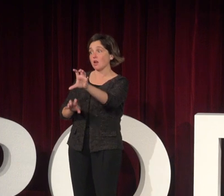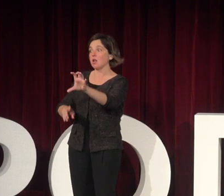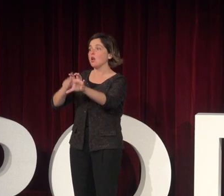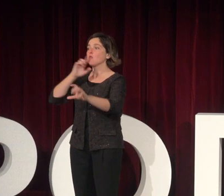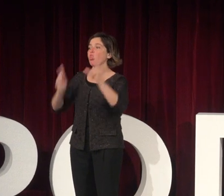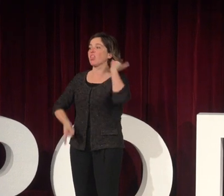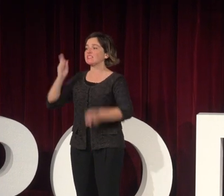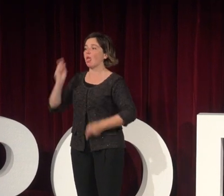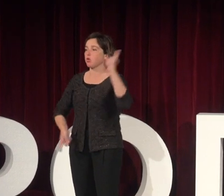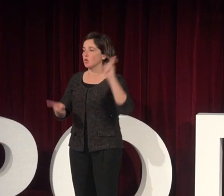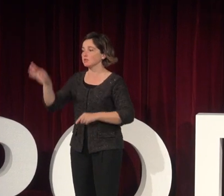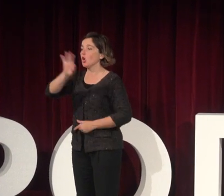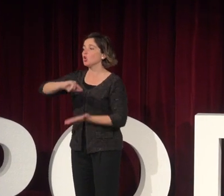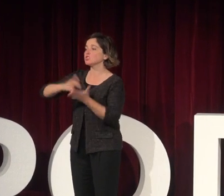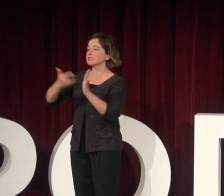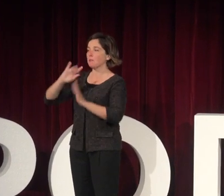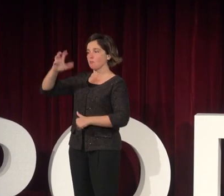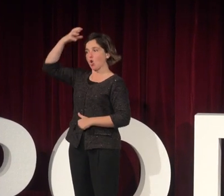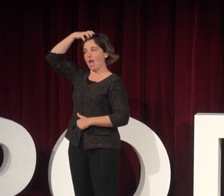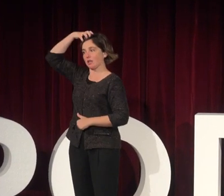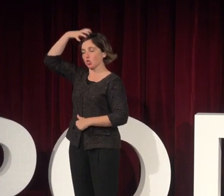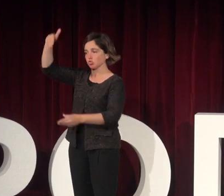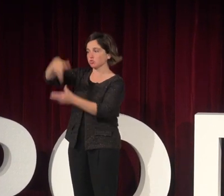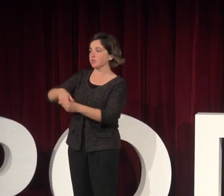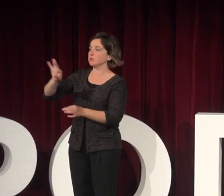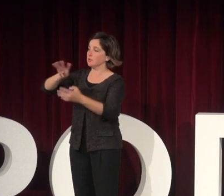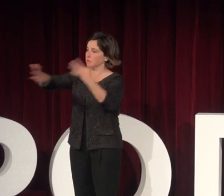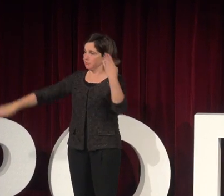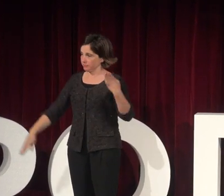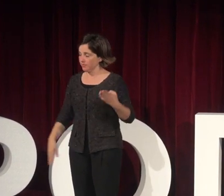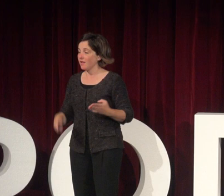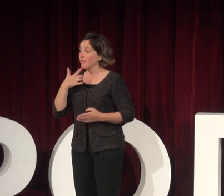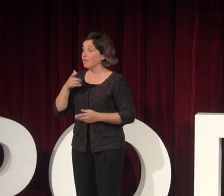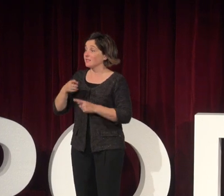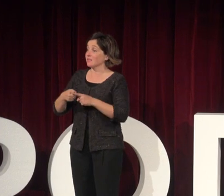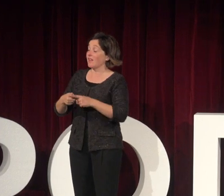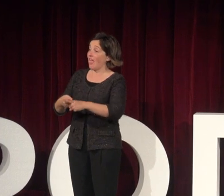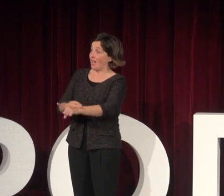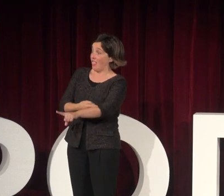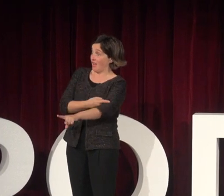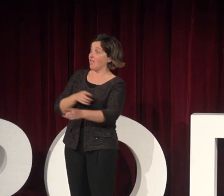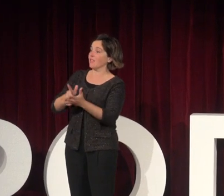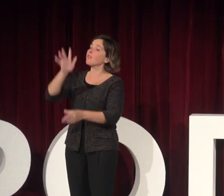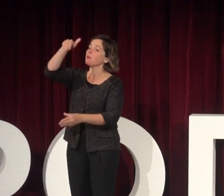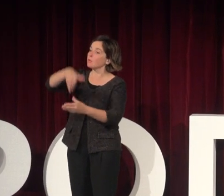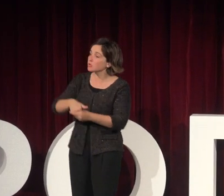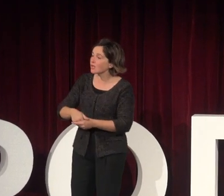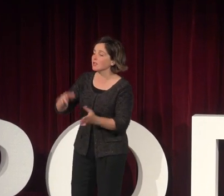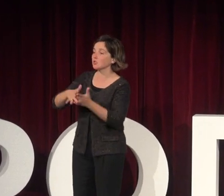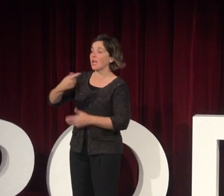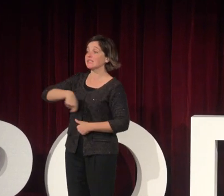mediante dictaduras o mediante sistemas monárquicos de sufragio censitario, que cada vez que han dejado votar a